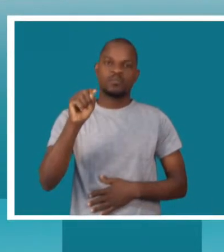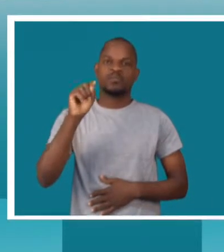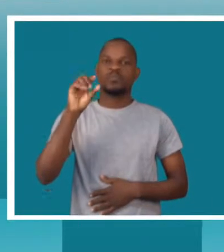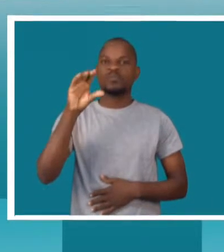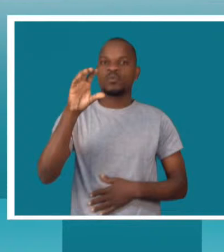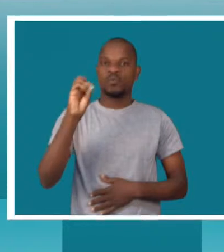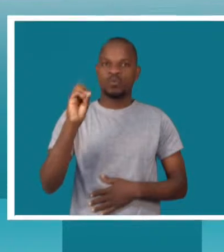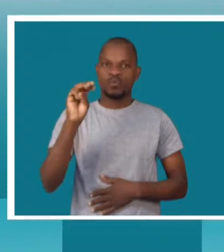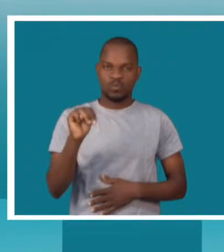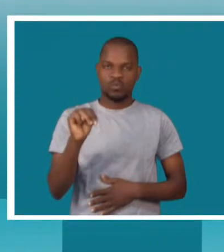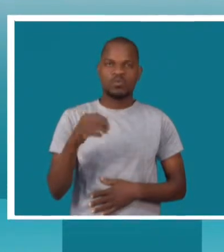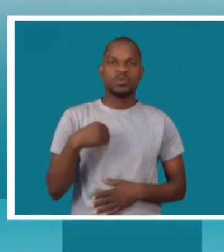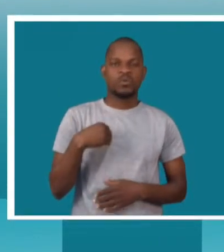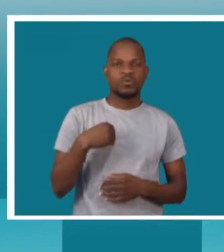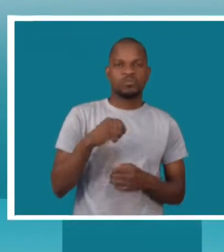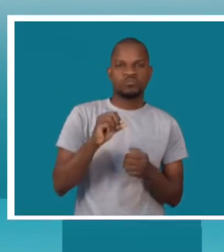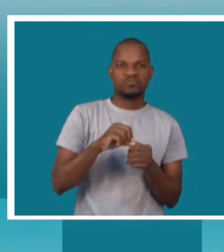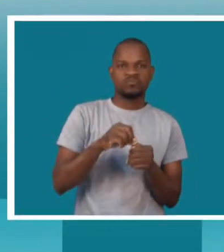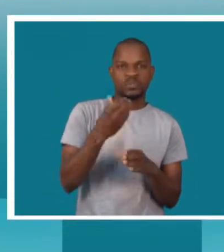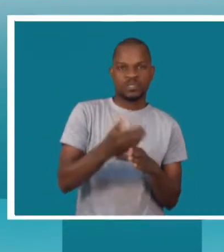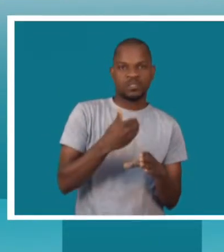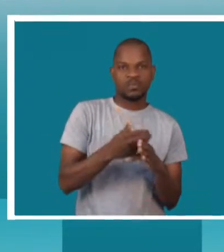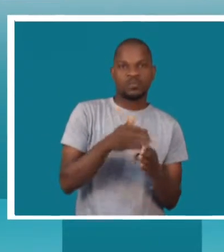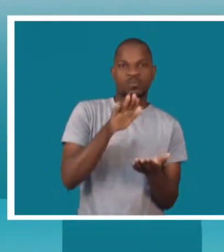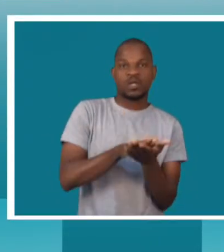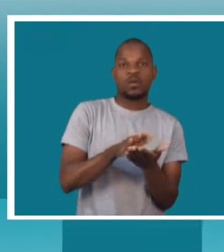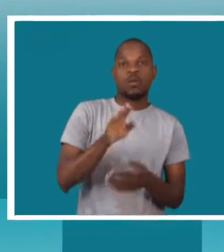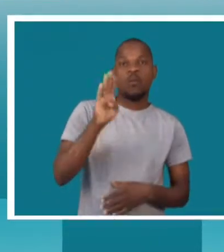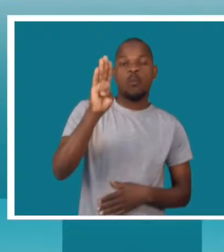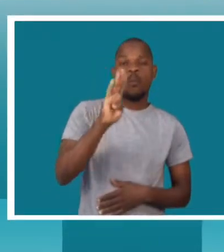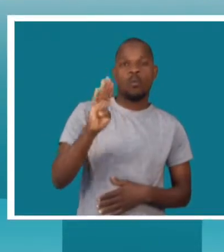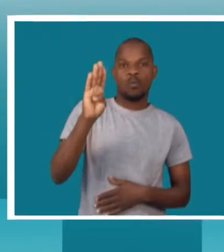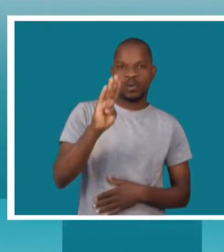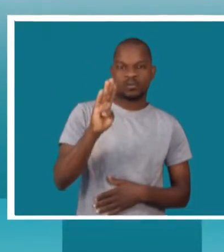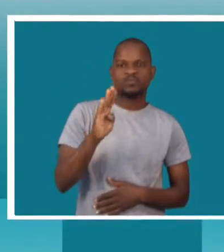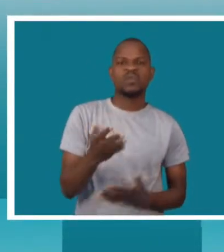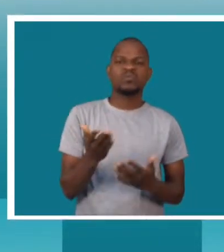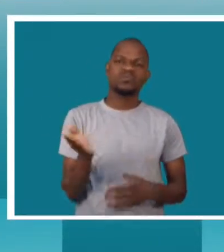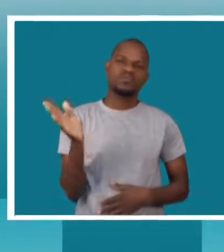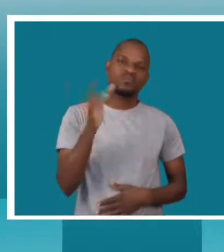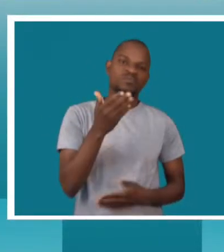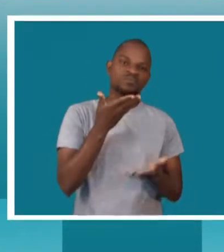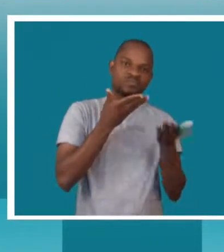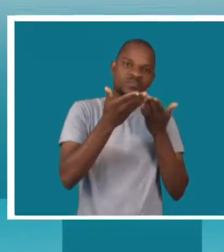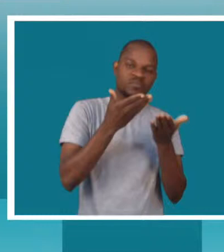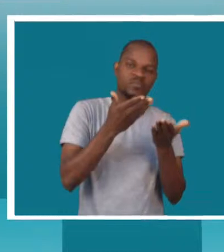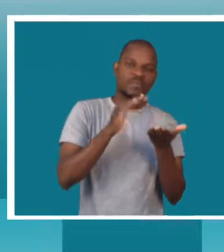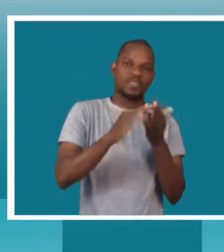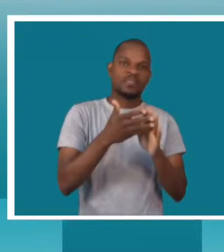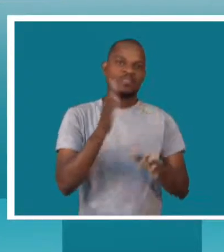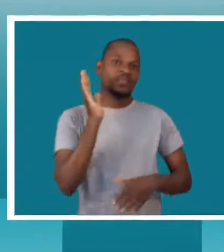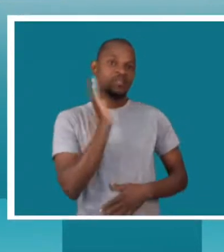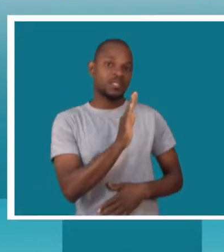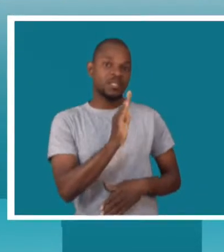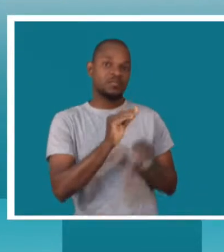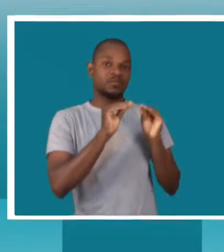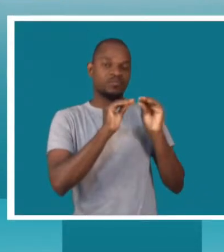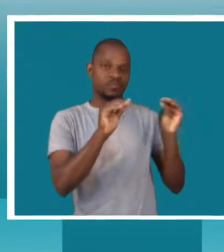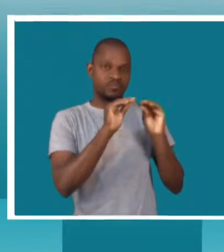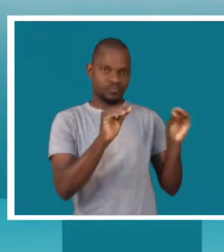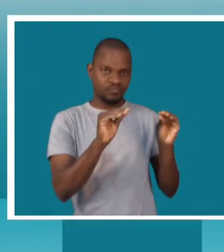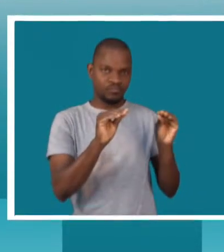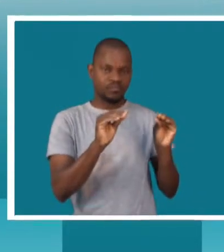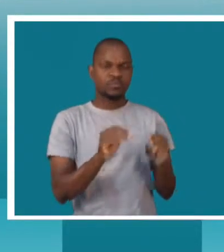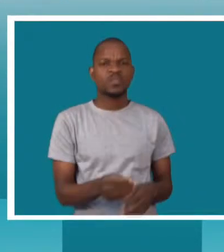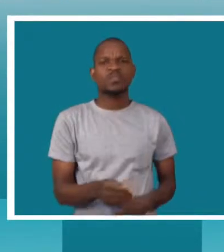é exatamente aqui, Boone Campanha. Agora vamos conversar com o Míster. Míster, pela primeira vez que Finias